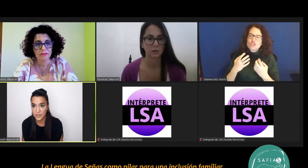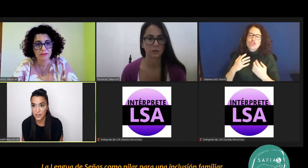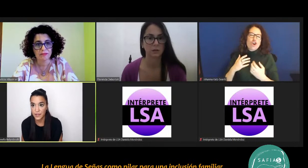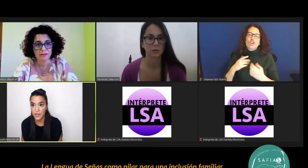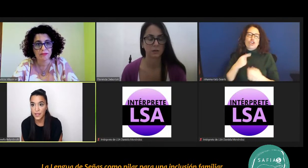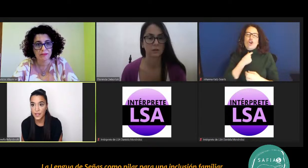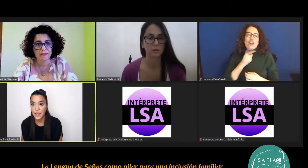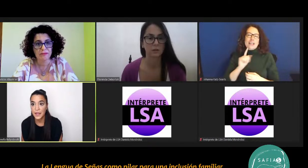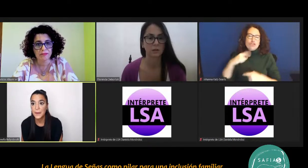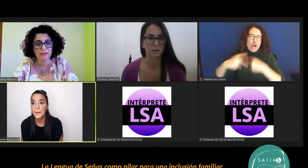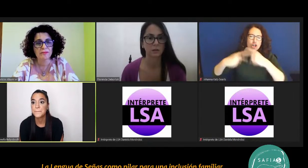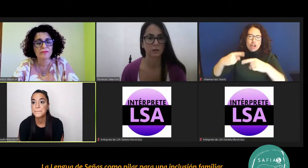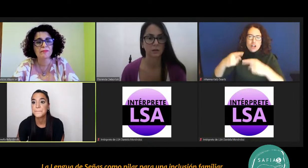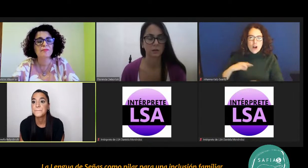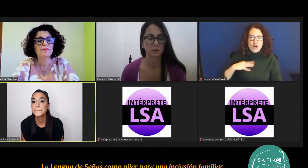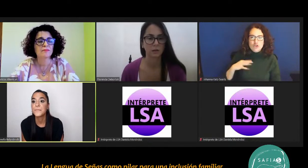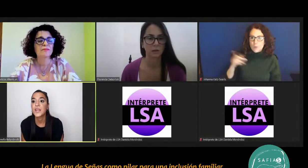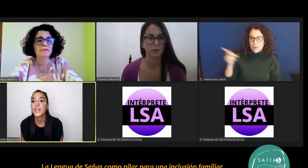hermano, dice.